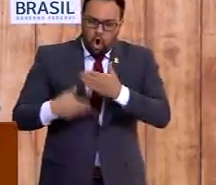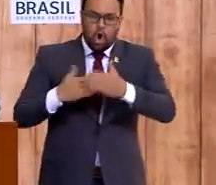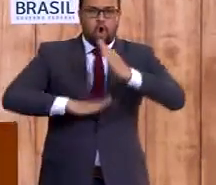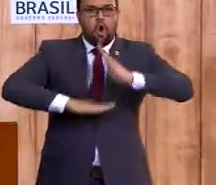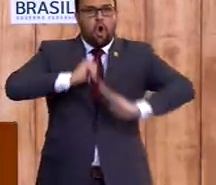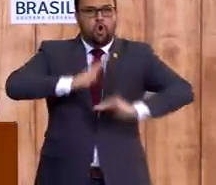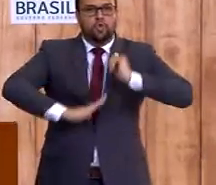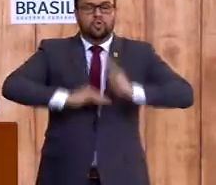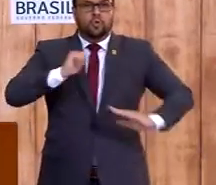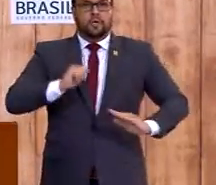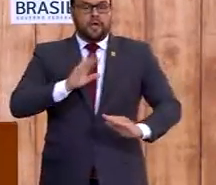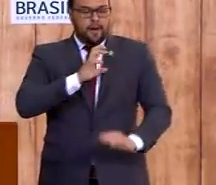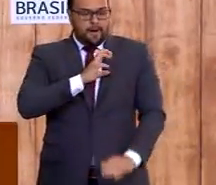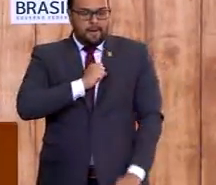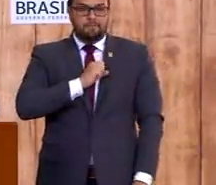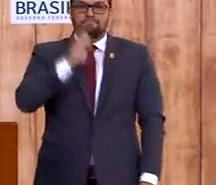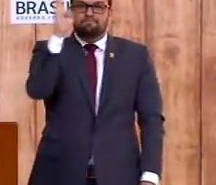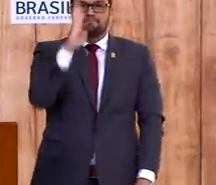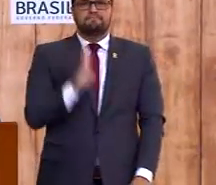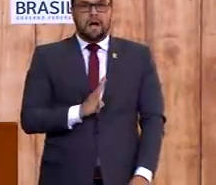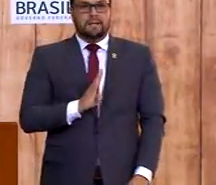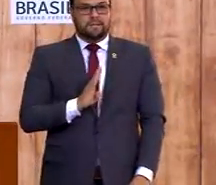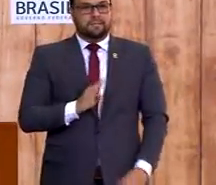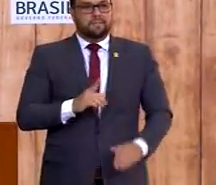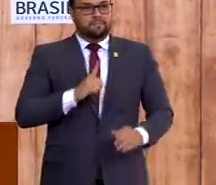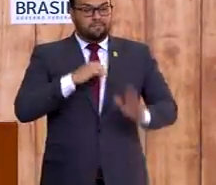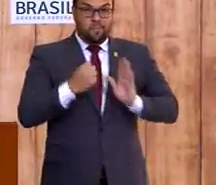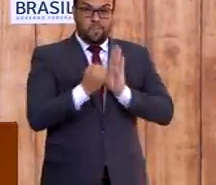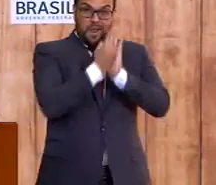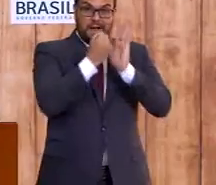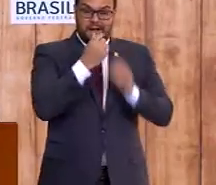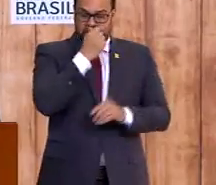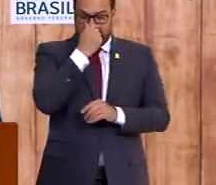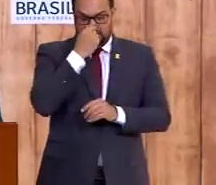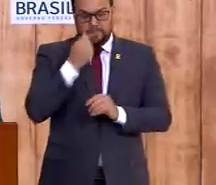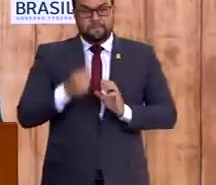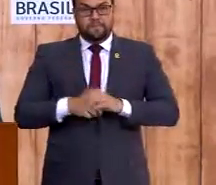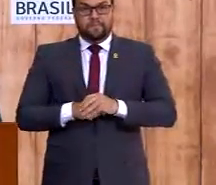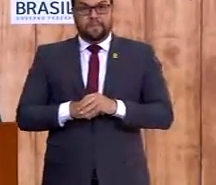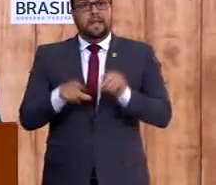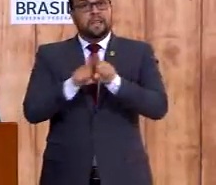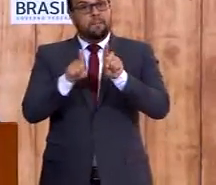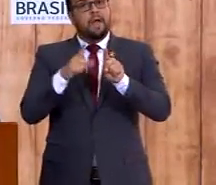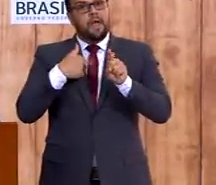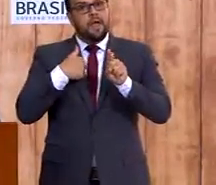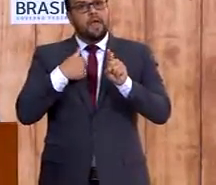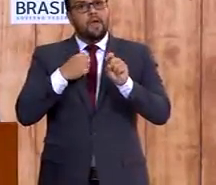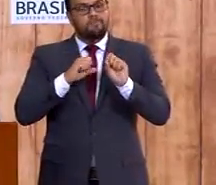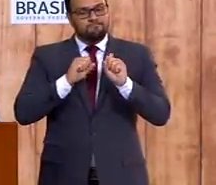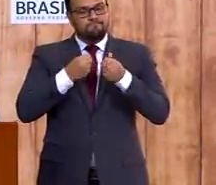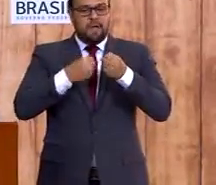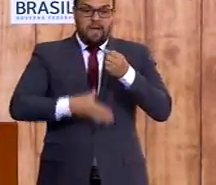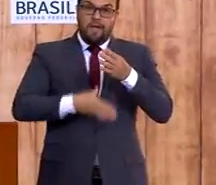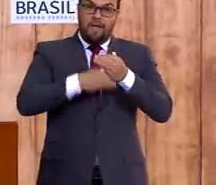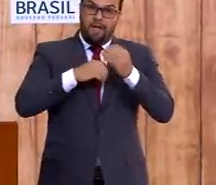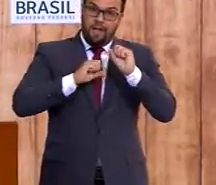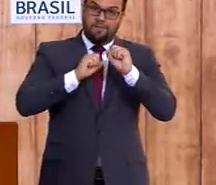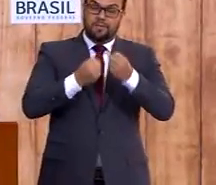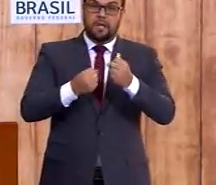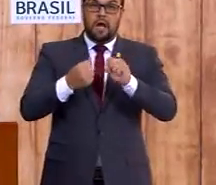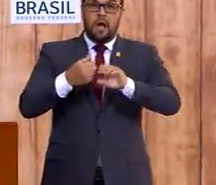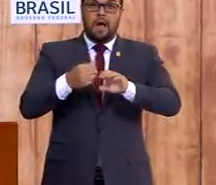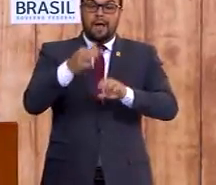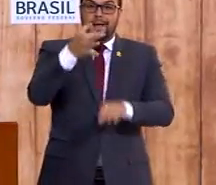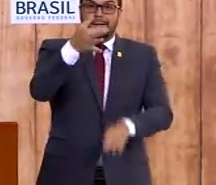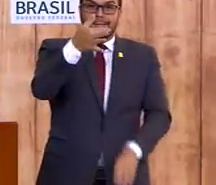patriotismo esse legado gostaria aqui de reforçar esse pedido foi feito há